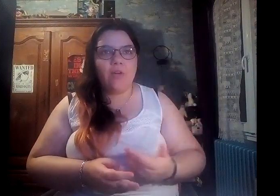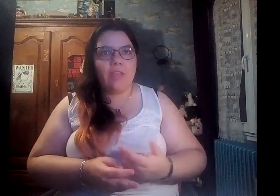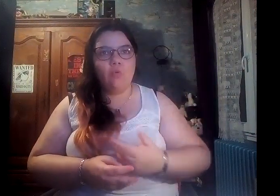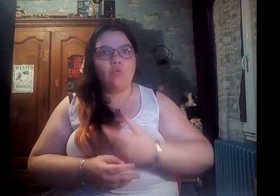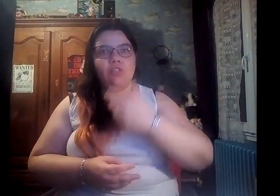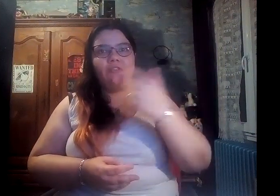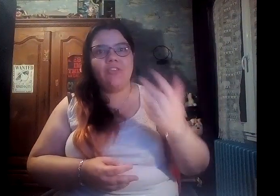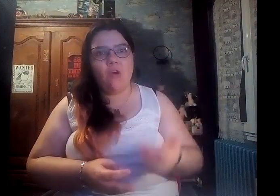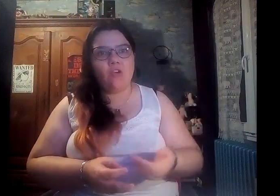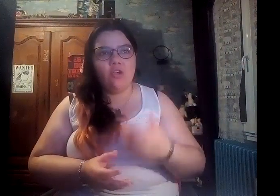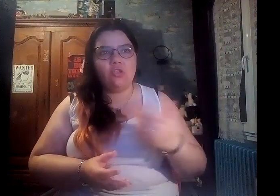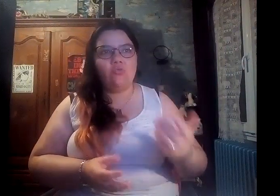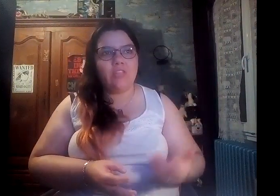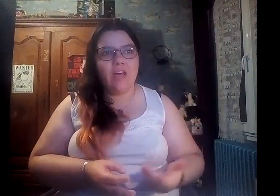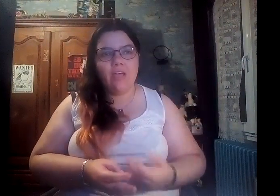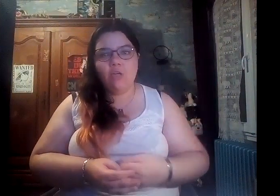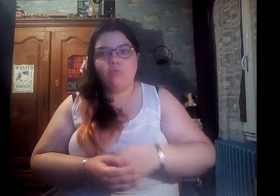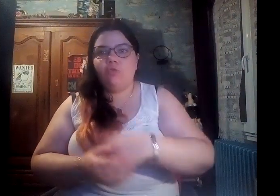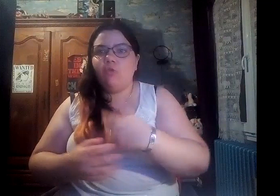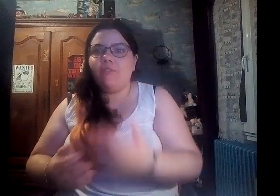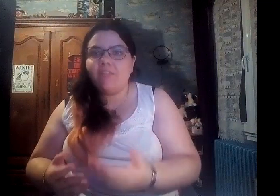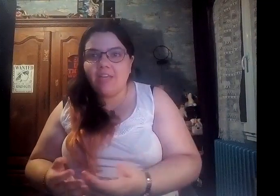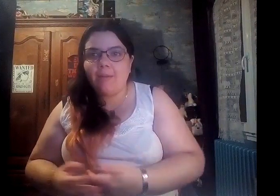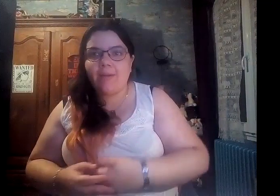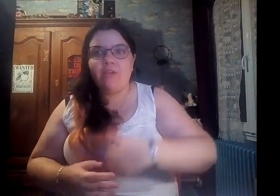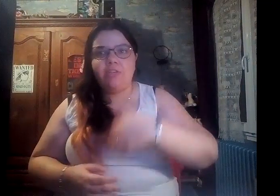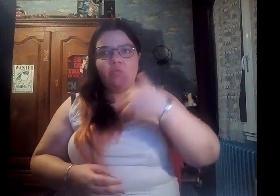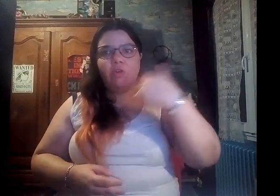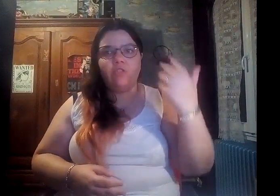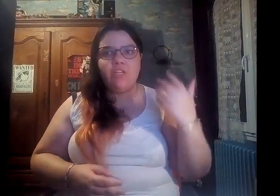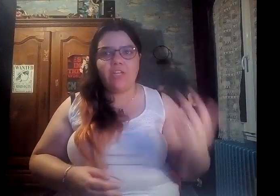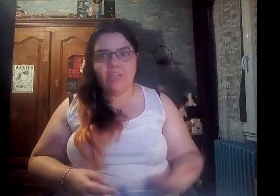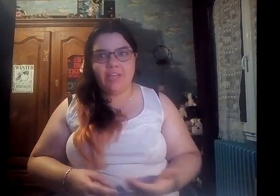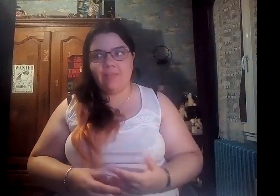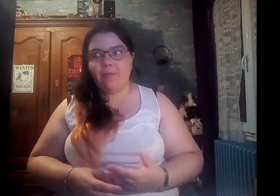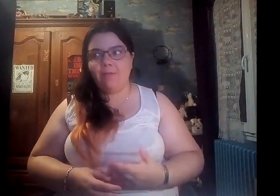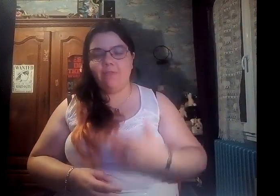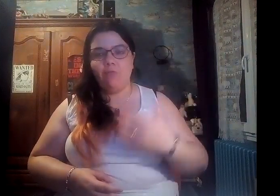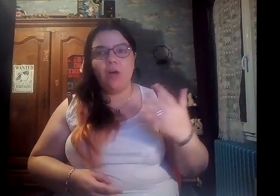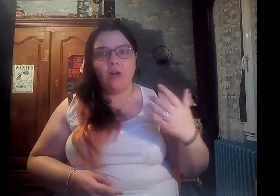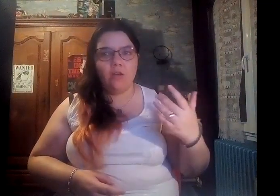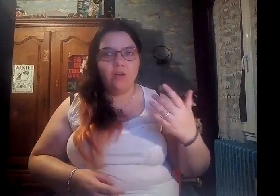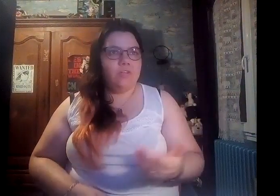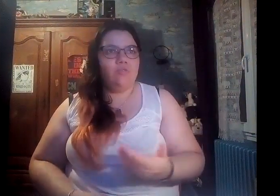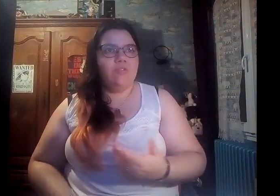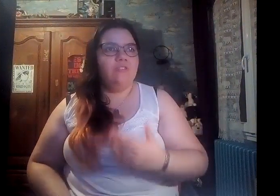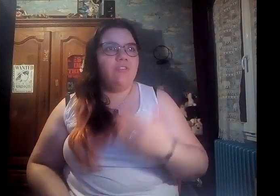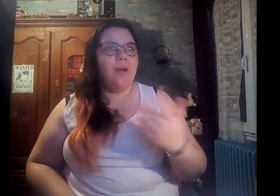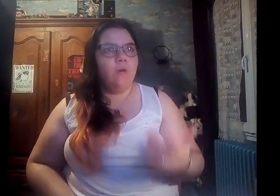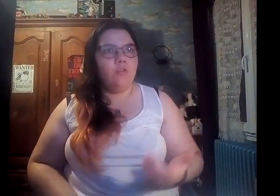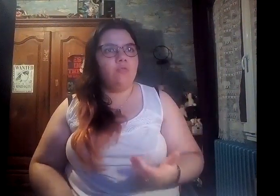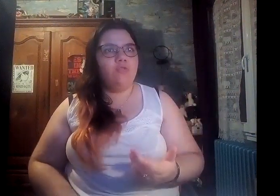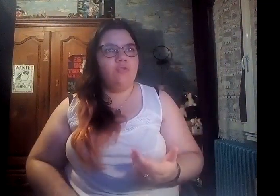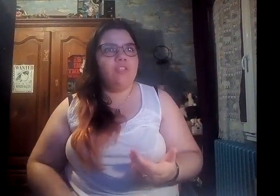canon donc j'ai fait des recherches tout ça je me suis ravisé après l'histoire de ggy qui m'a fait voir les choses différemment je me suis dit